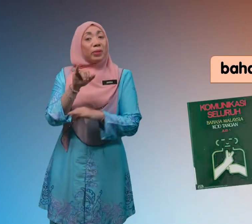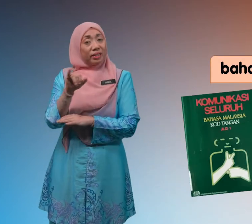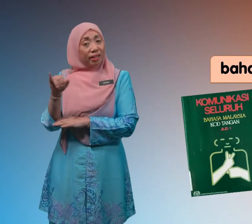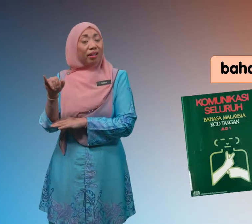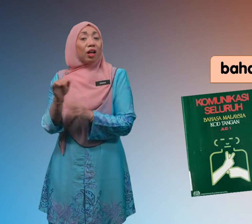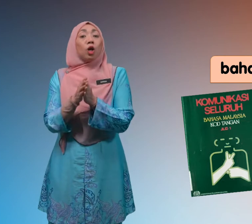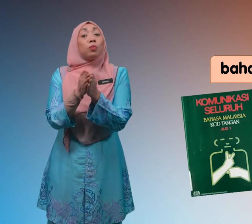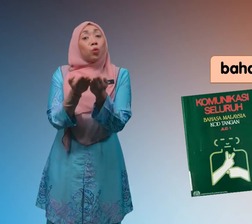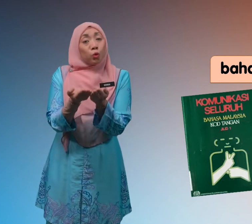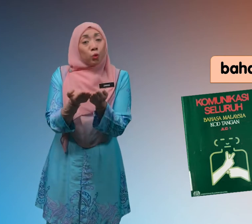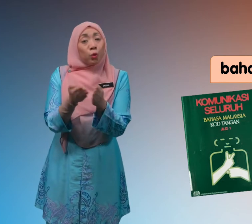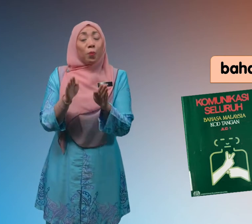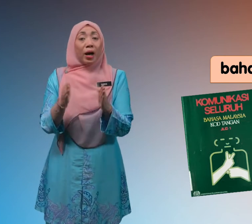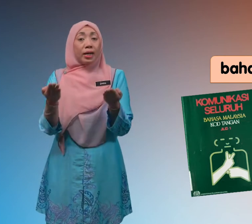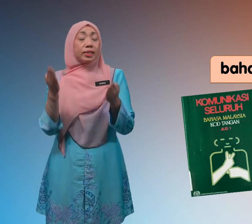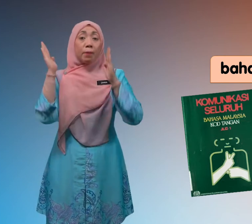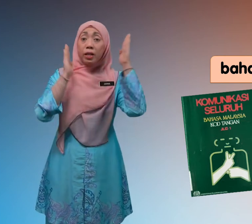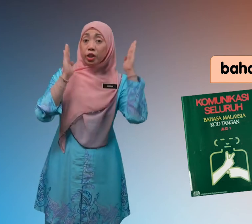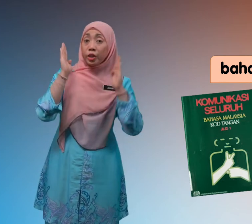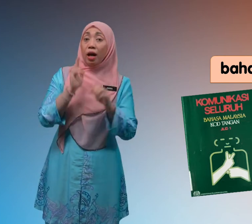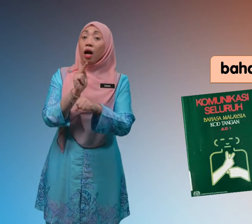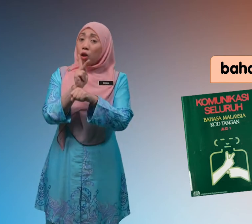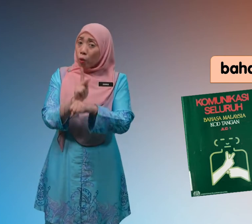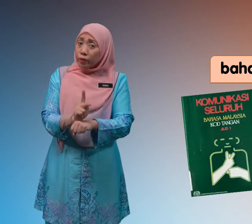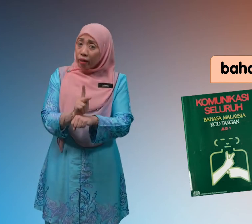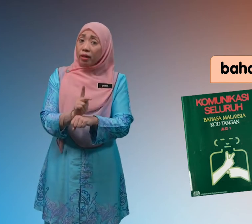Terutamanya buku Bahasa Malaysia Kod Tangan.